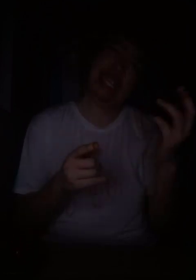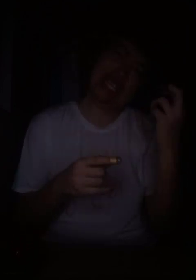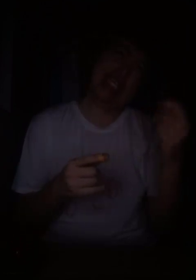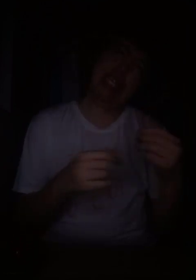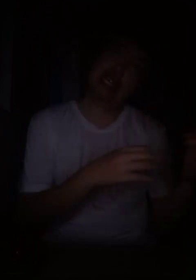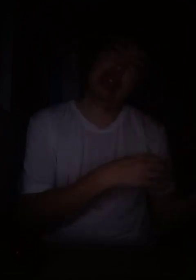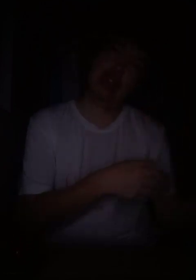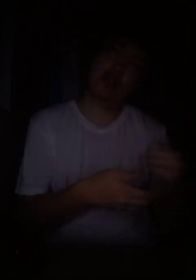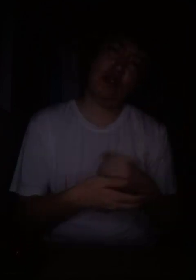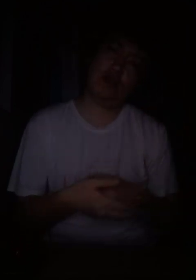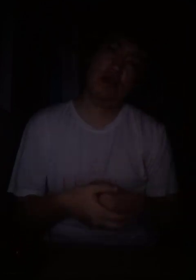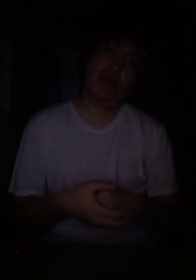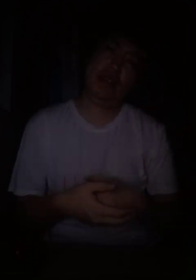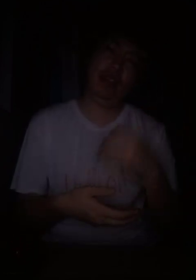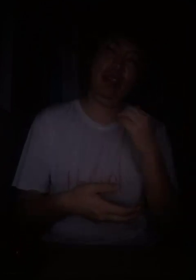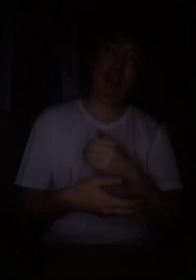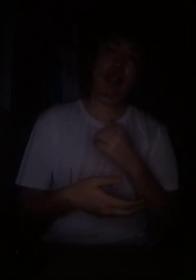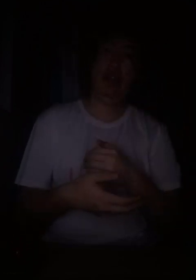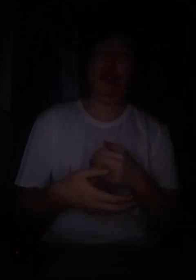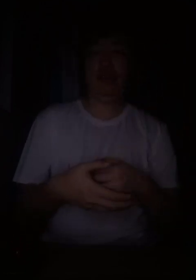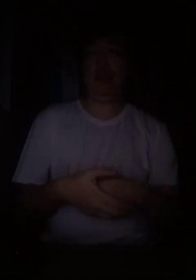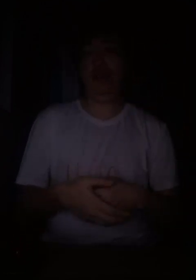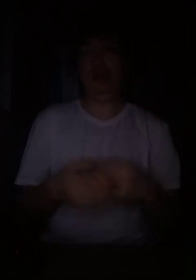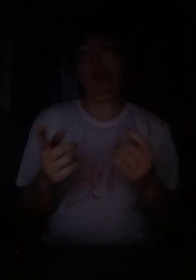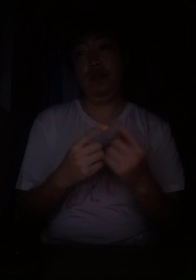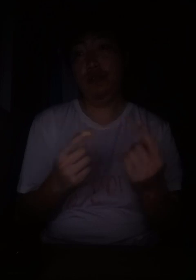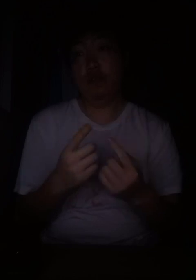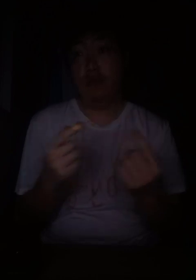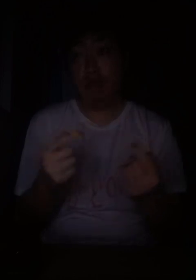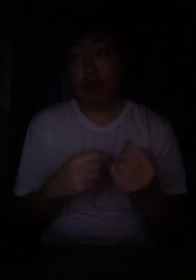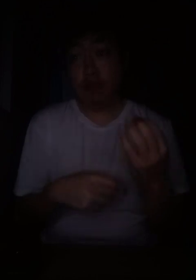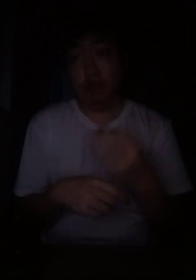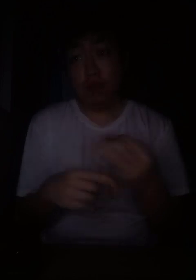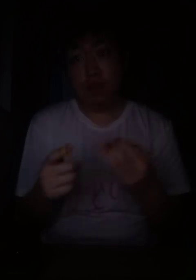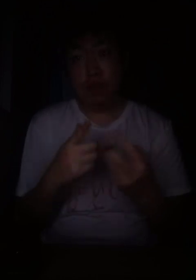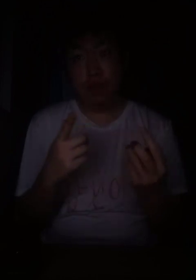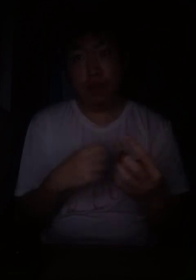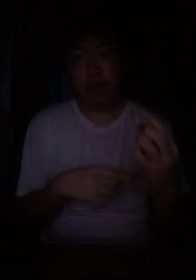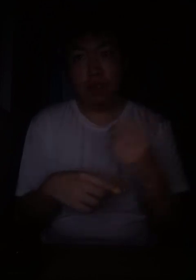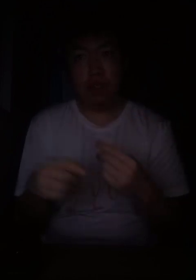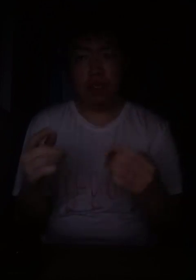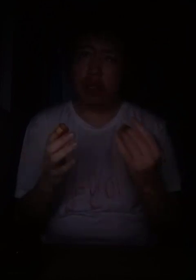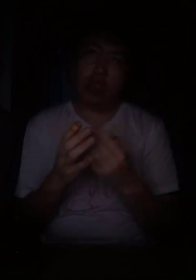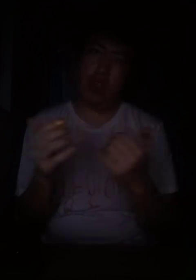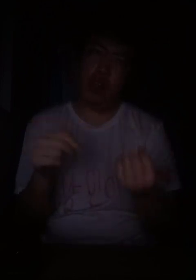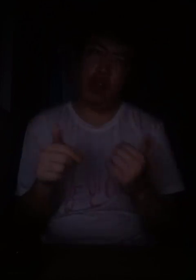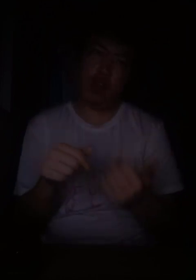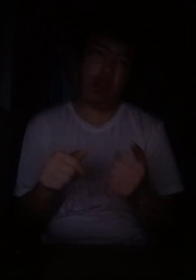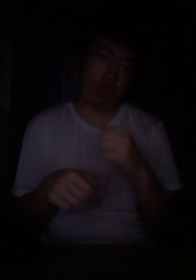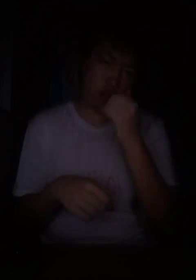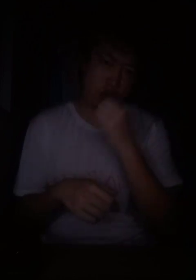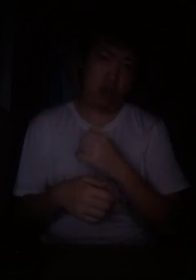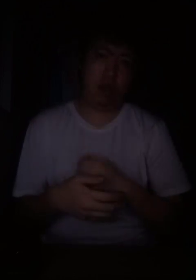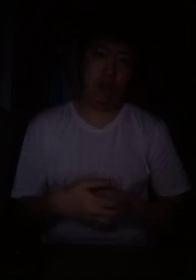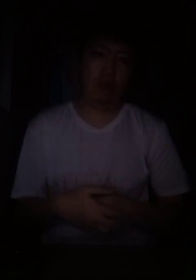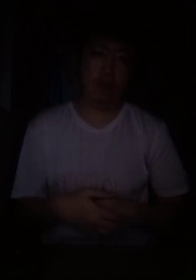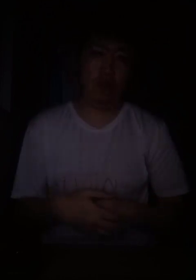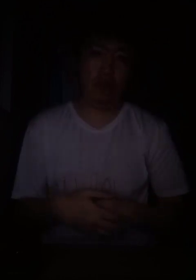데려가고요. 또 그냥 팔아 넘기지 않으면 고기로 팔아 넘기지 않으면 그냥 방치 상태로 죽게 되는 경우도 있습니다. 네. 가까스로 구조가